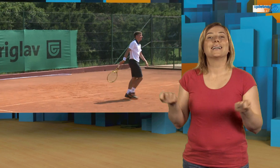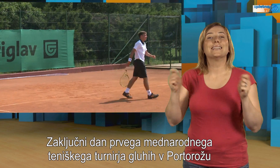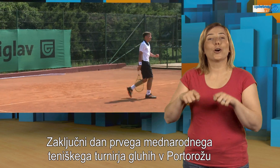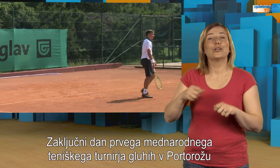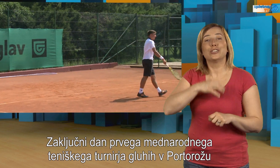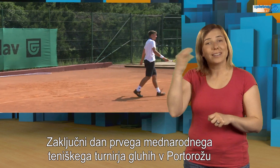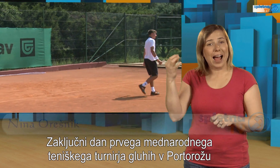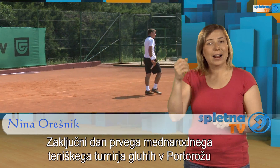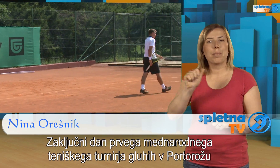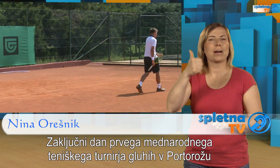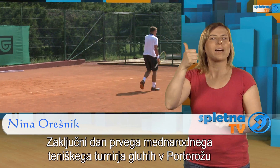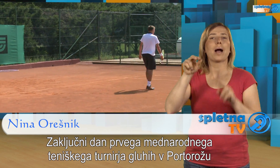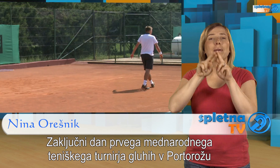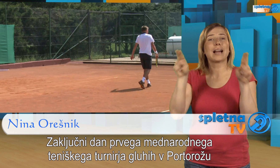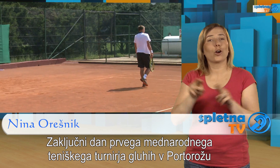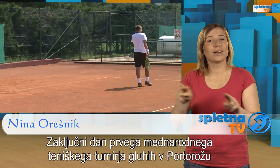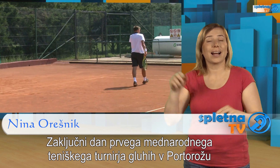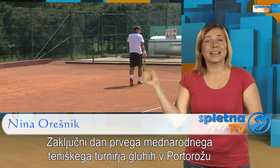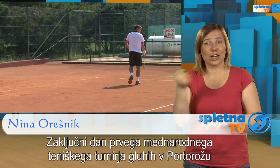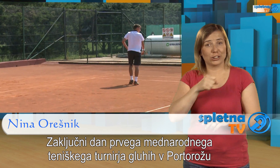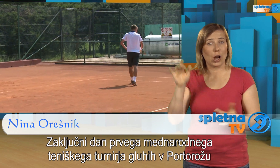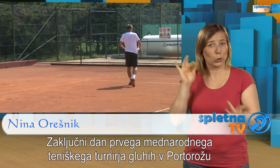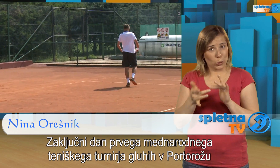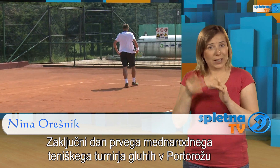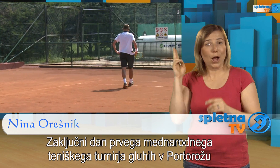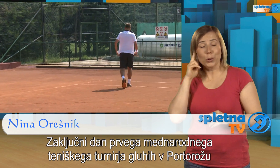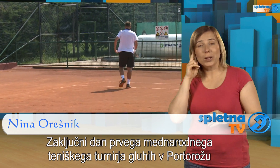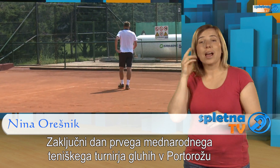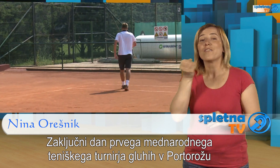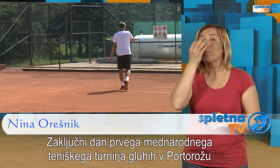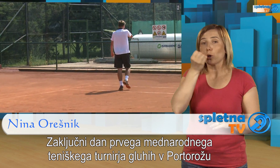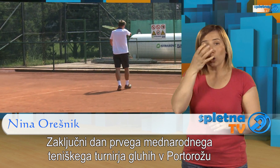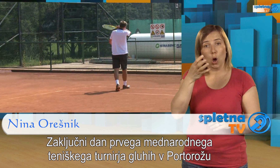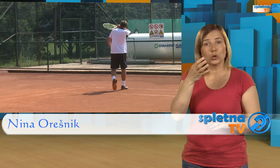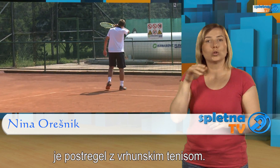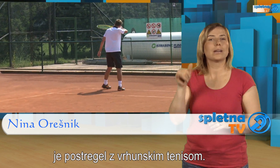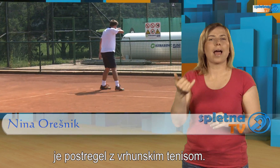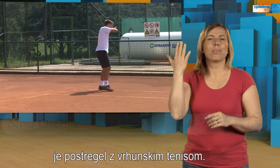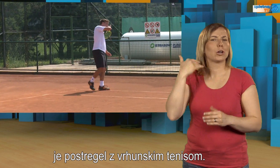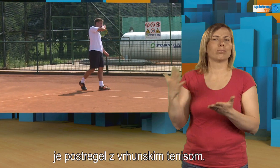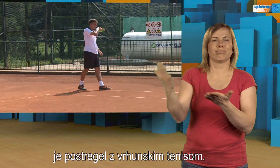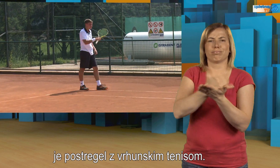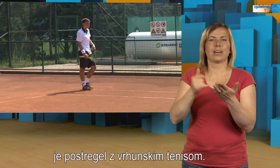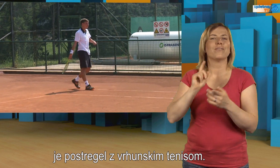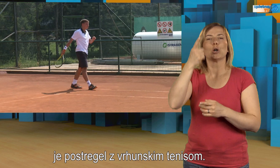Zaključni dan prvega mednarodnega teniškega turnirja gluhih v Portorožu je postregel z vrhunskim tenisom.